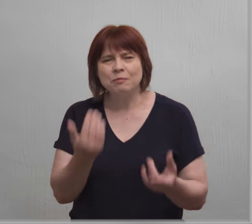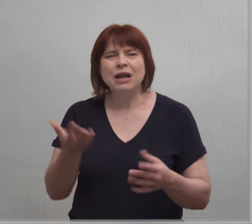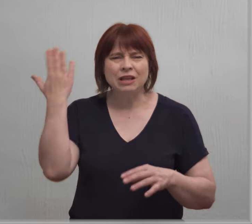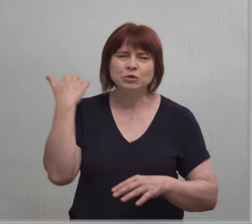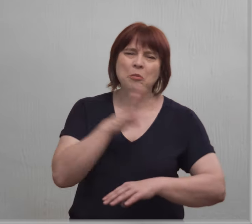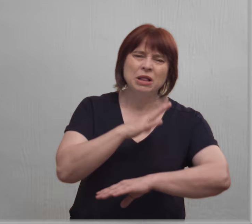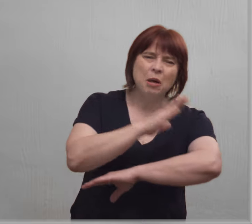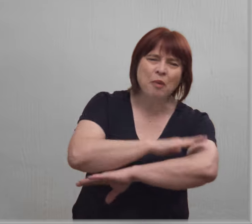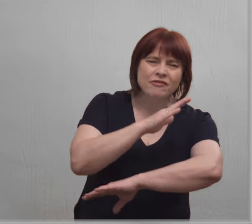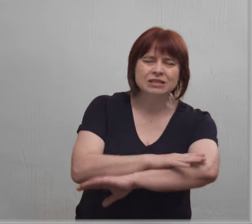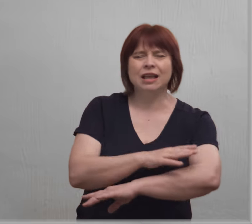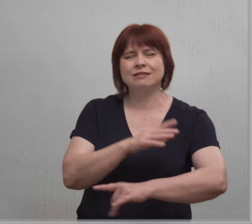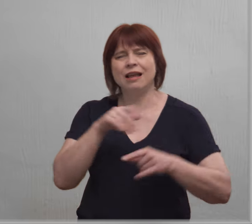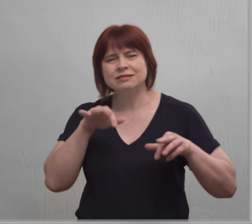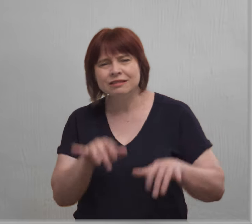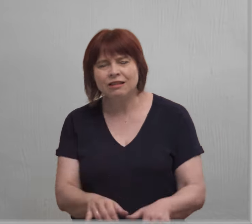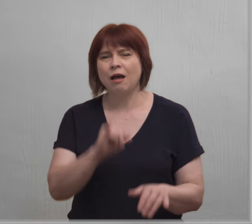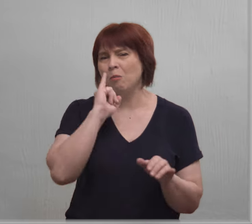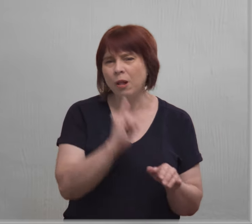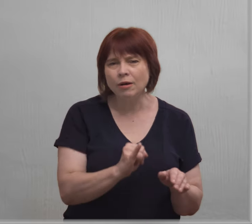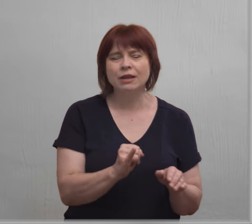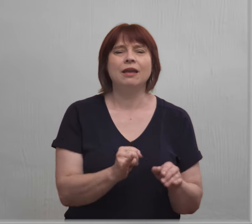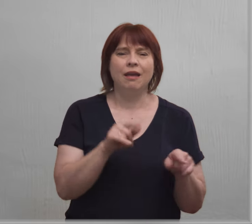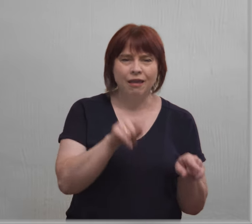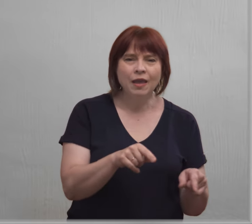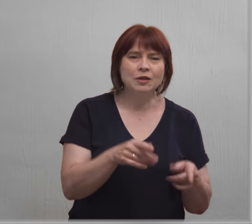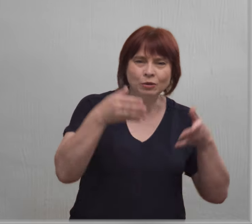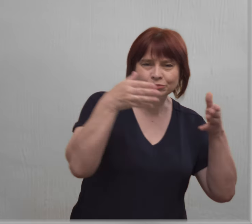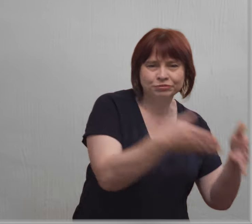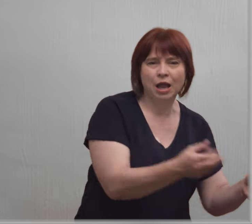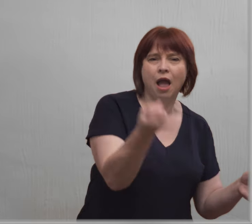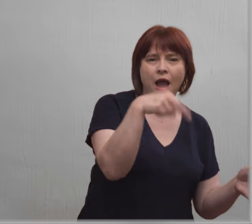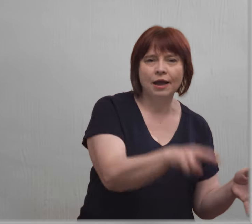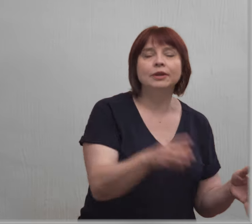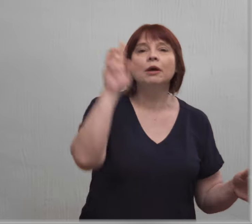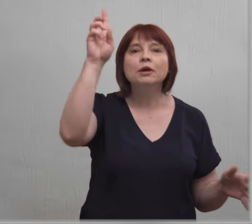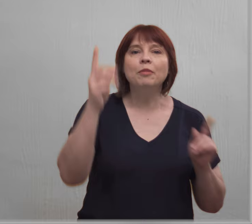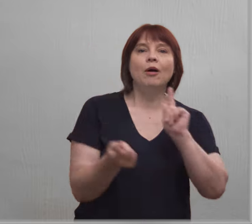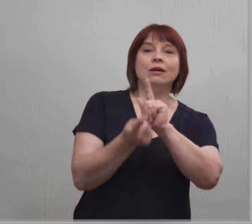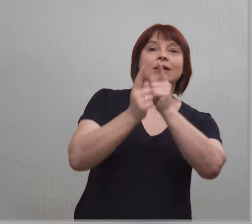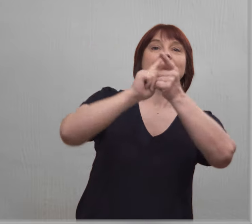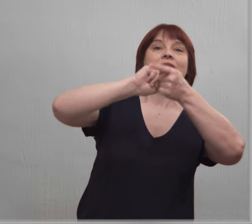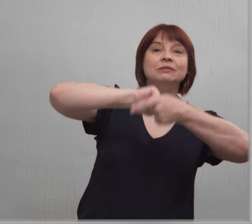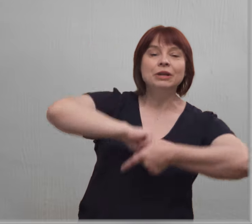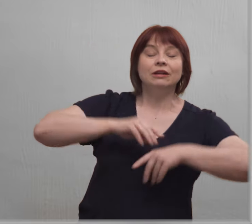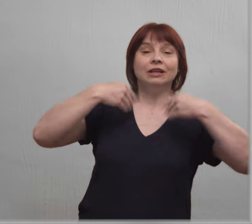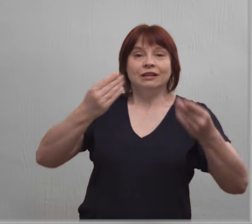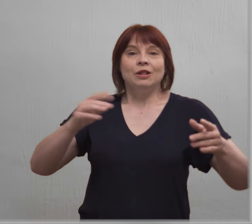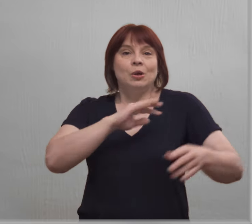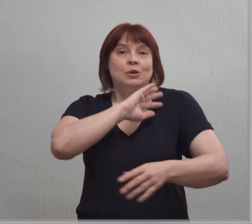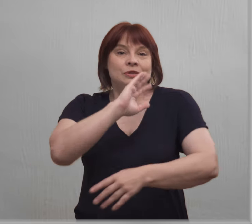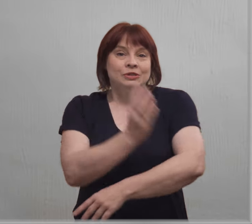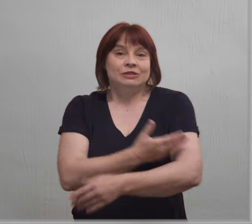грехам. Он воскресил во Христе Иисусе. И это сила воскресения, от которой филиппийцам Павел говорит: я